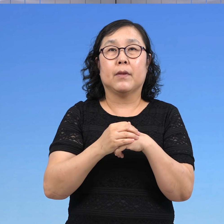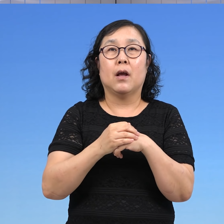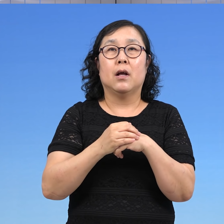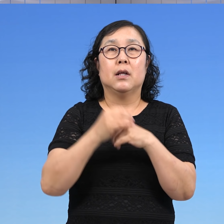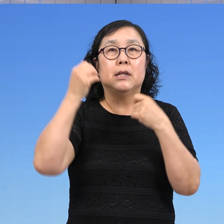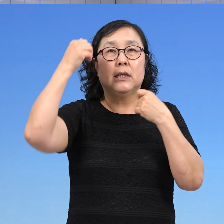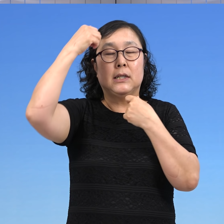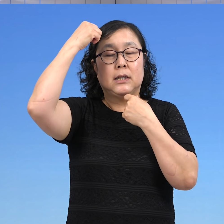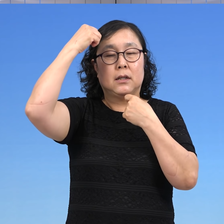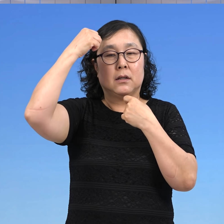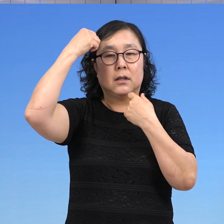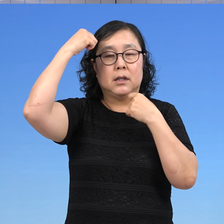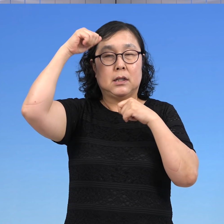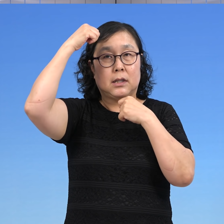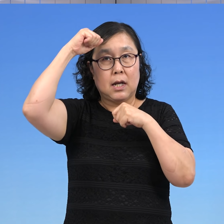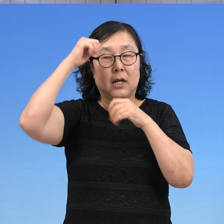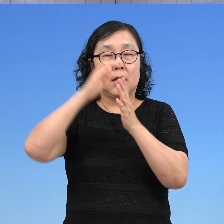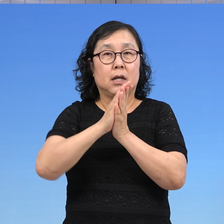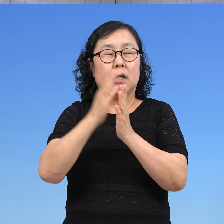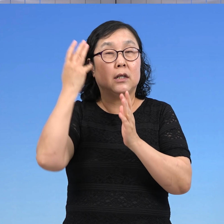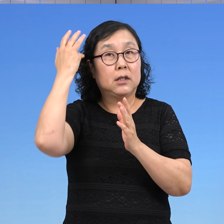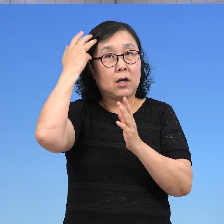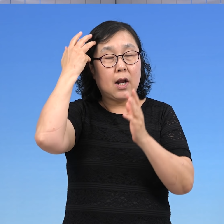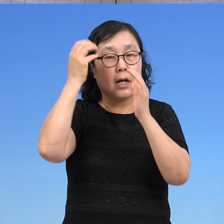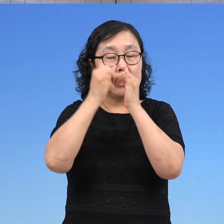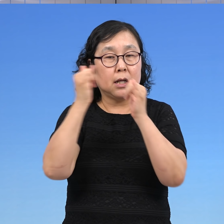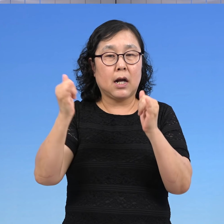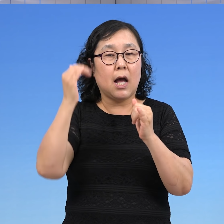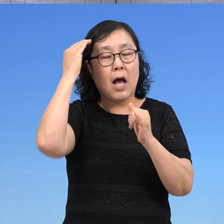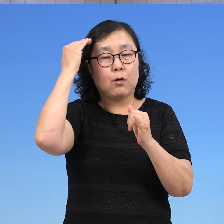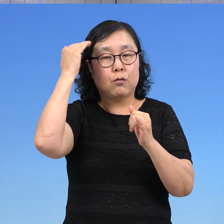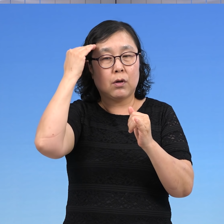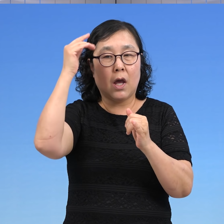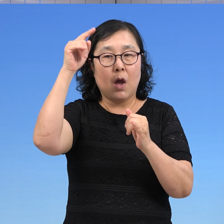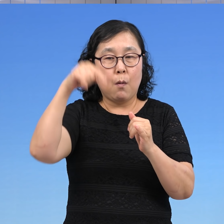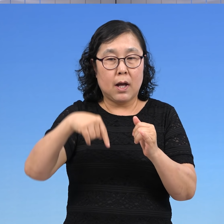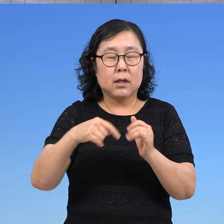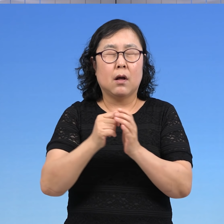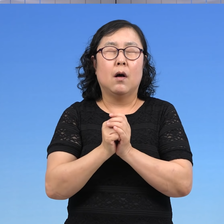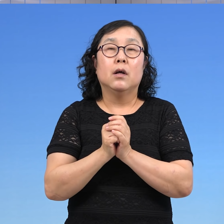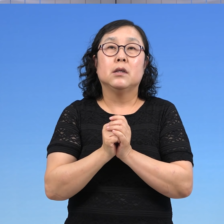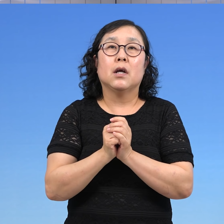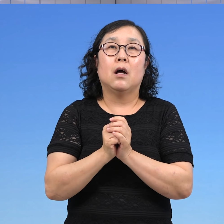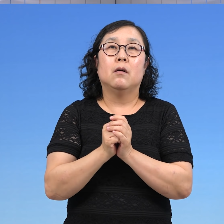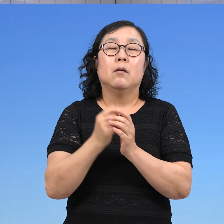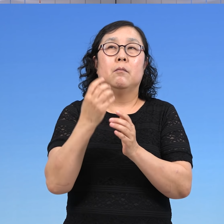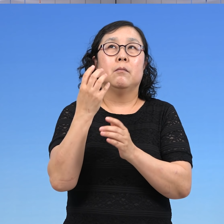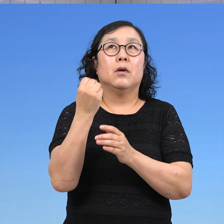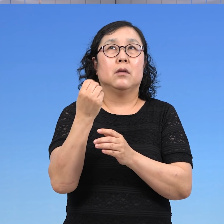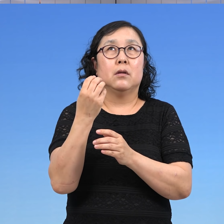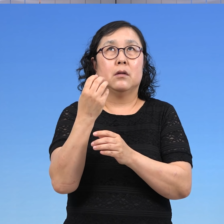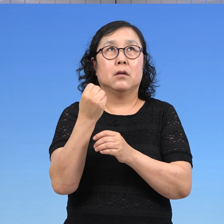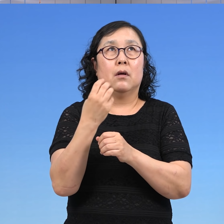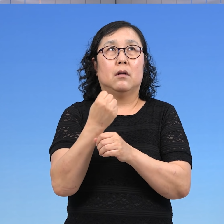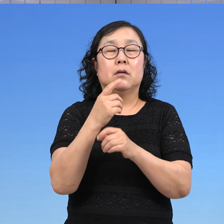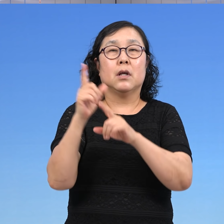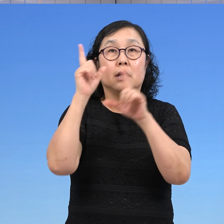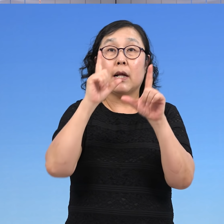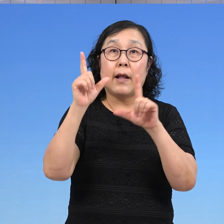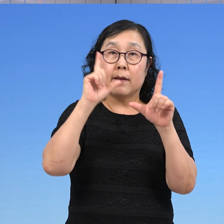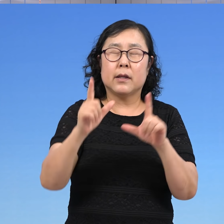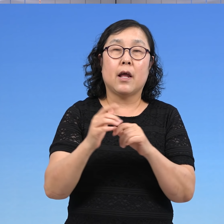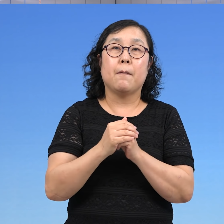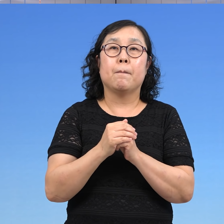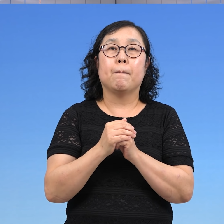철학자가 우리나라의 수 이제 몇 년간 그 생얼을 했나봅니다 그런데 이제 우리나라에서 몇 년간 생활을